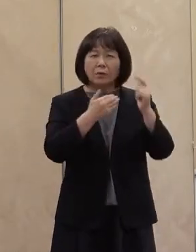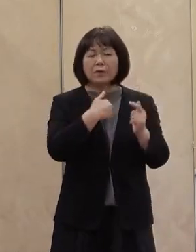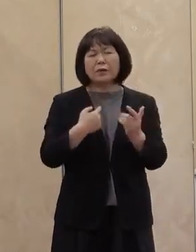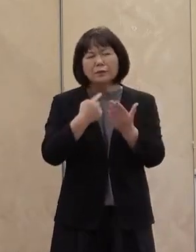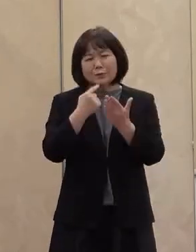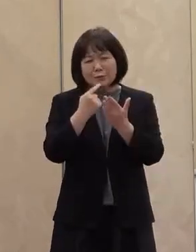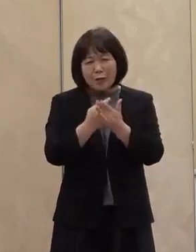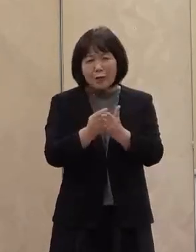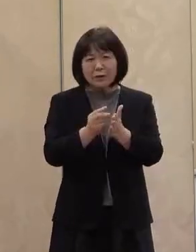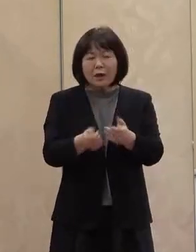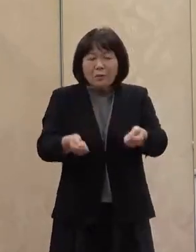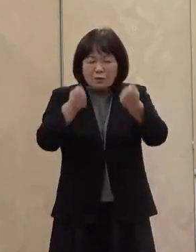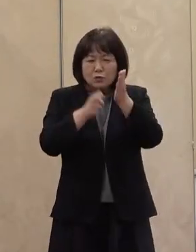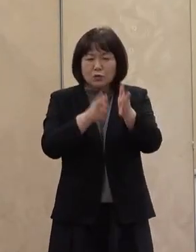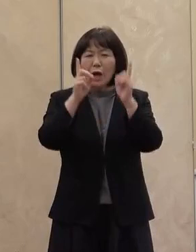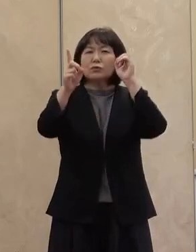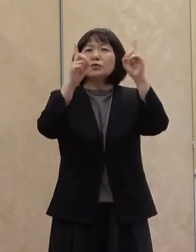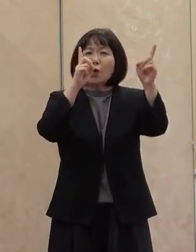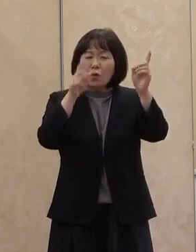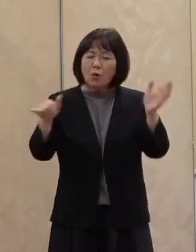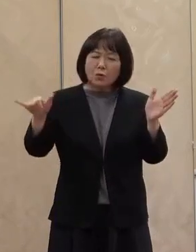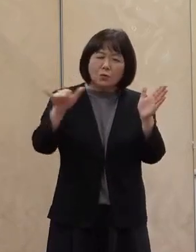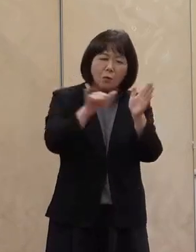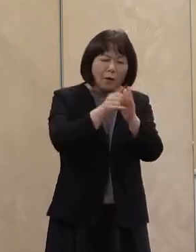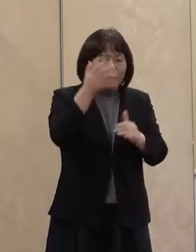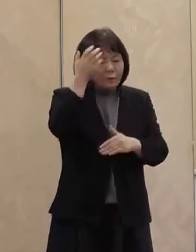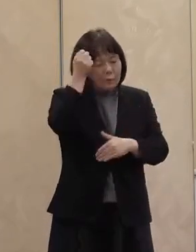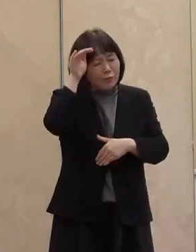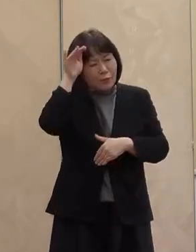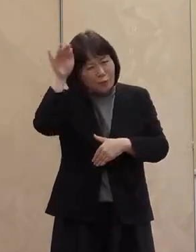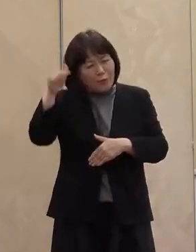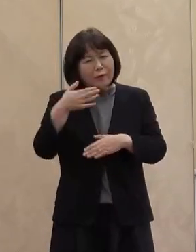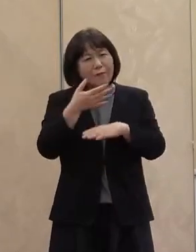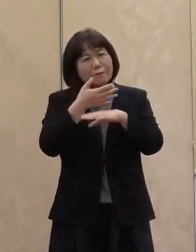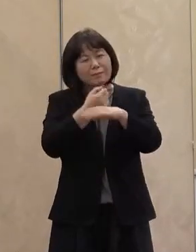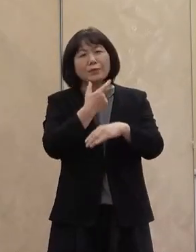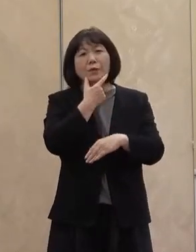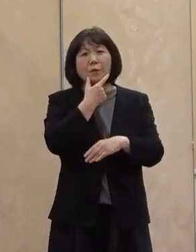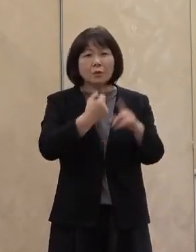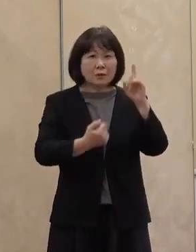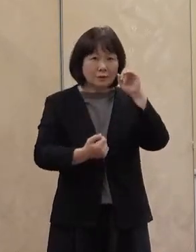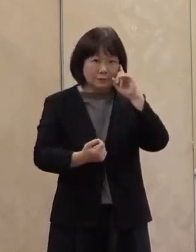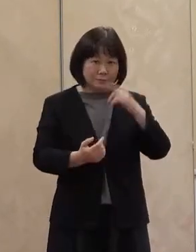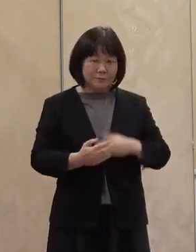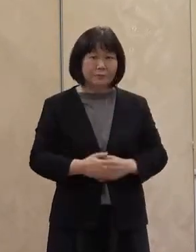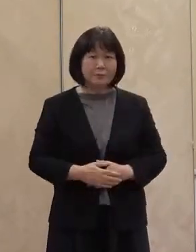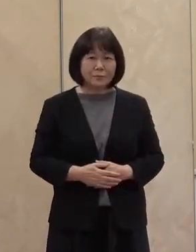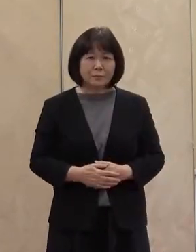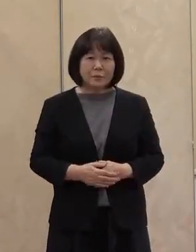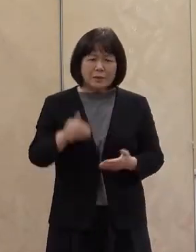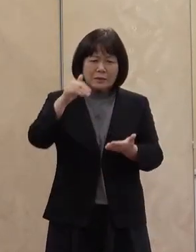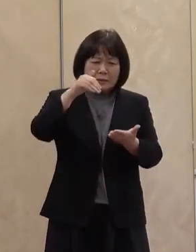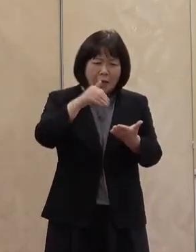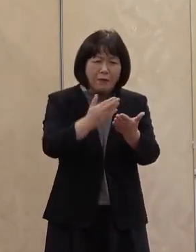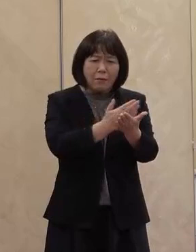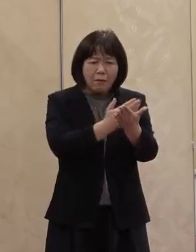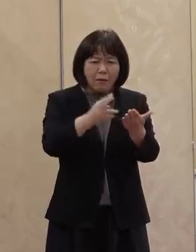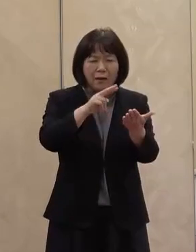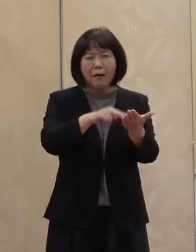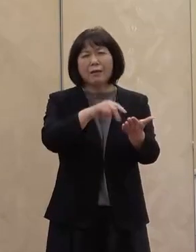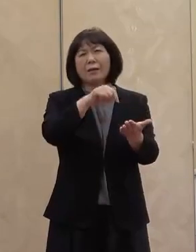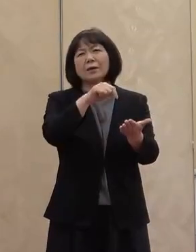学旅行に行って、ね、一生の思い出っていうのをぜひ作ってもらいたい、というふうに思ってます。まあ、最後の最後判断するのが、